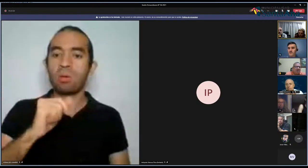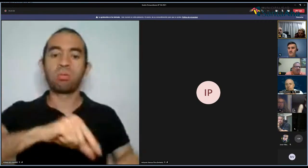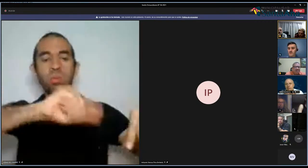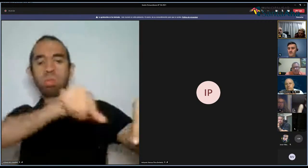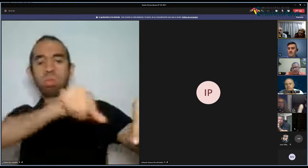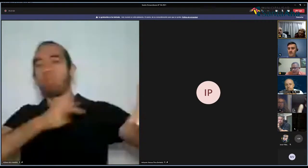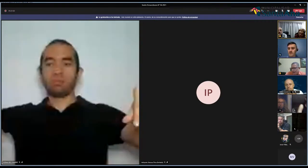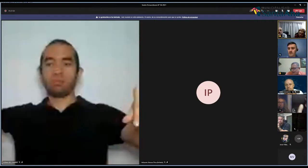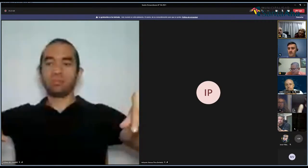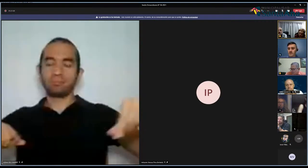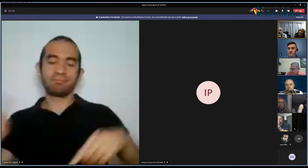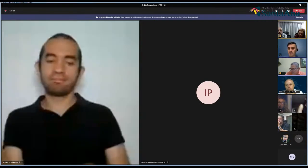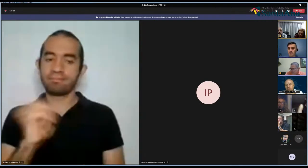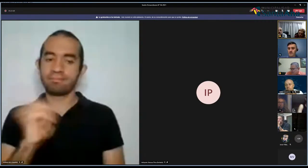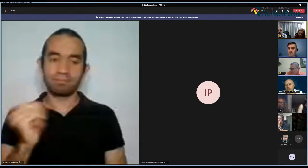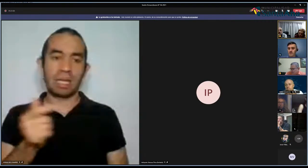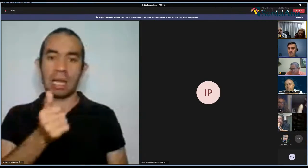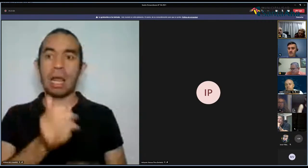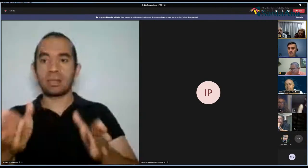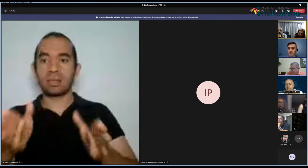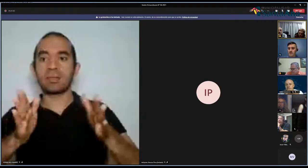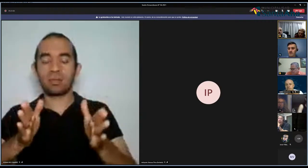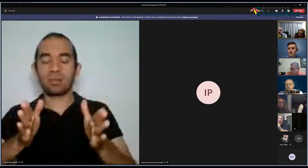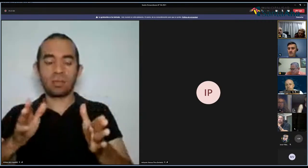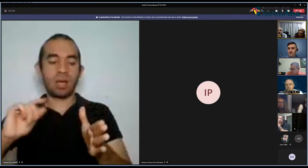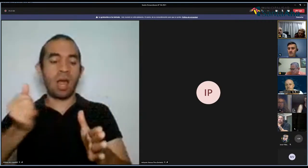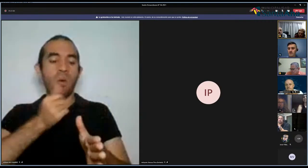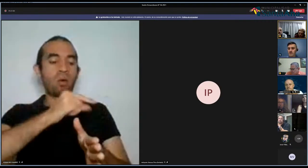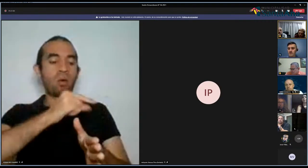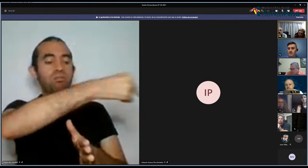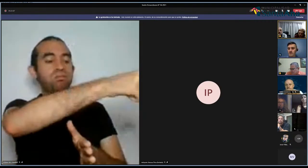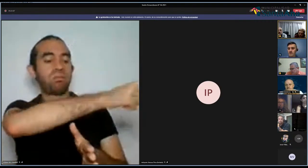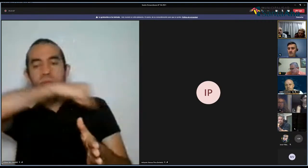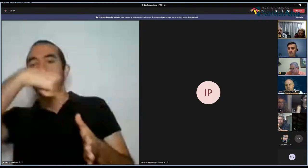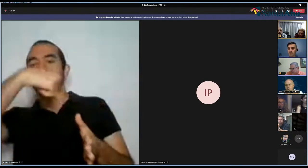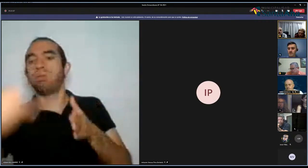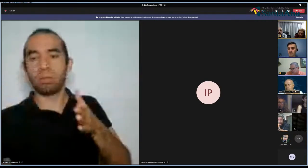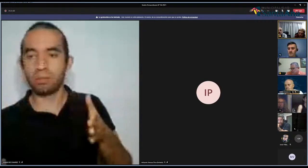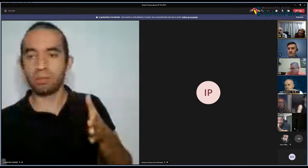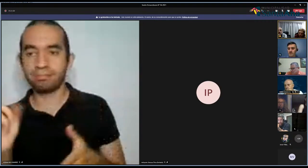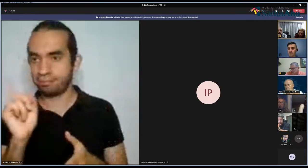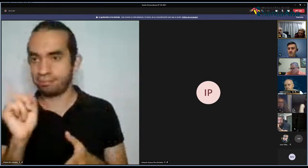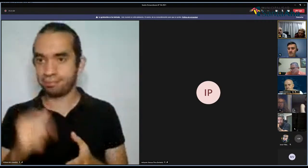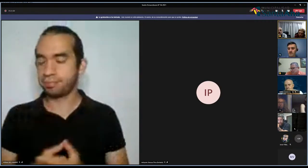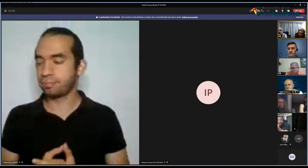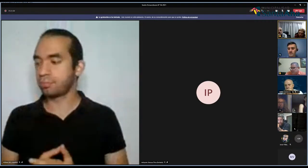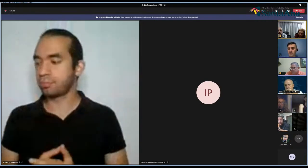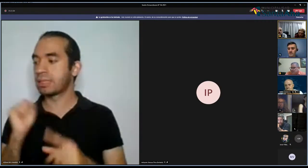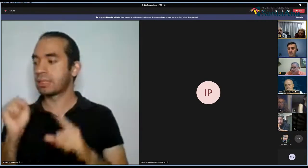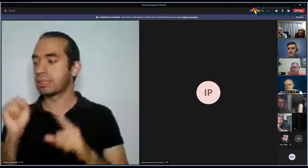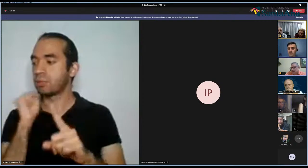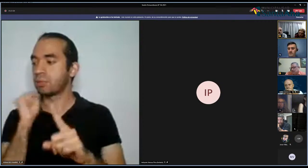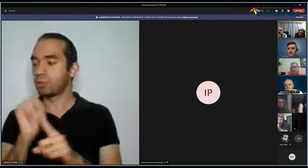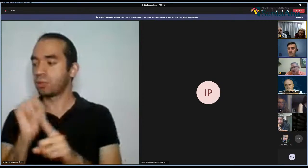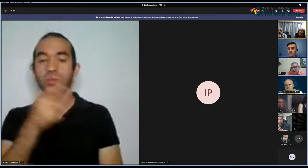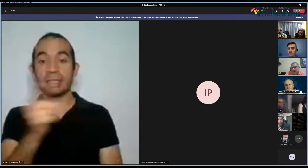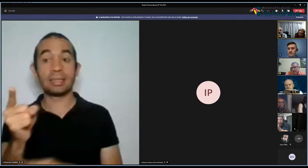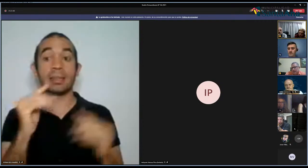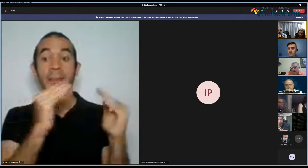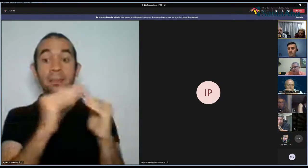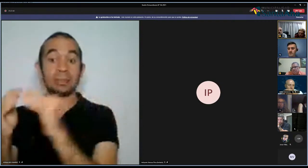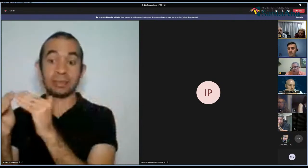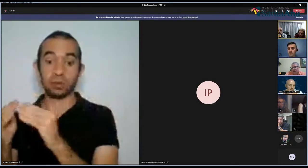pasarlas por media calle en esta situación ustedes los vecinos que han recibido